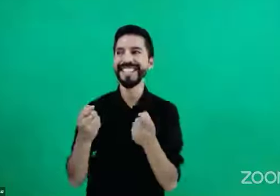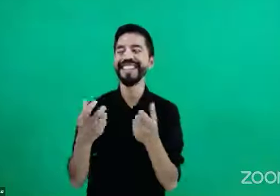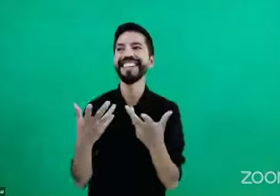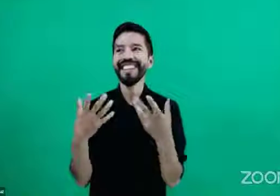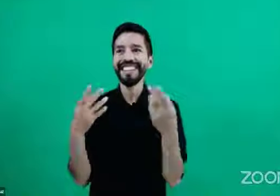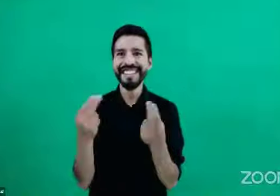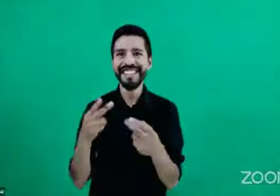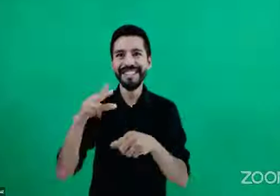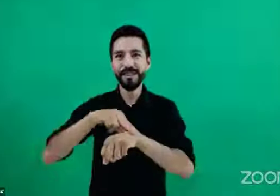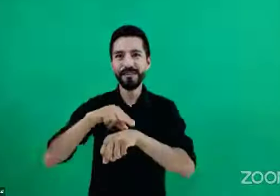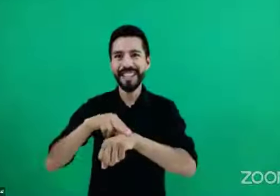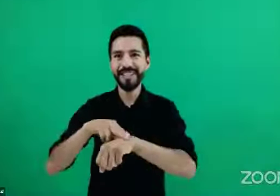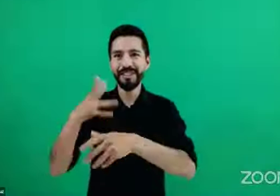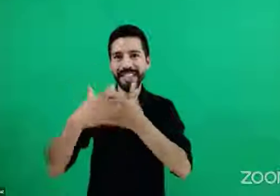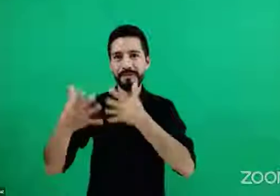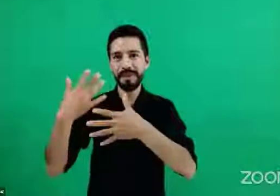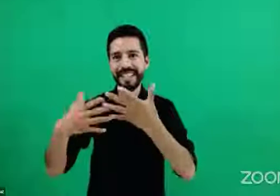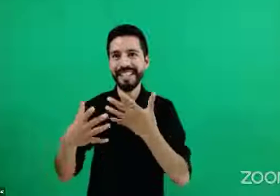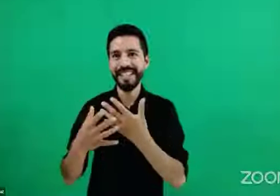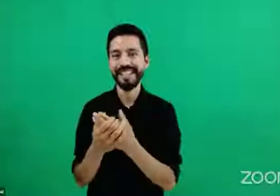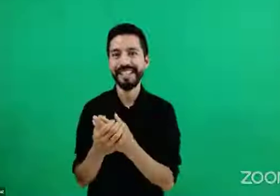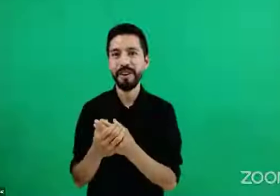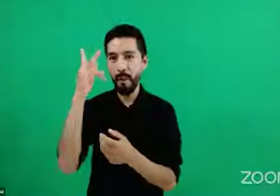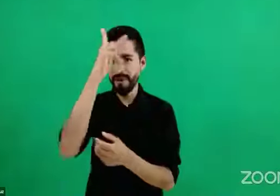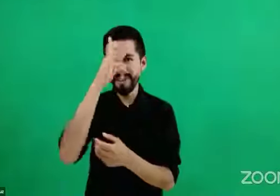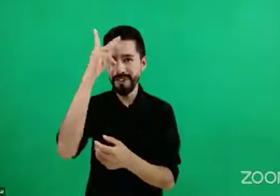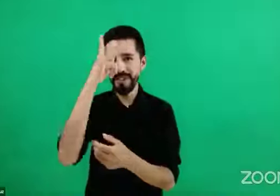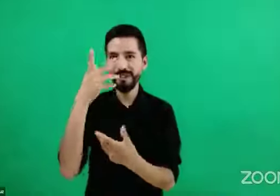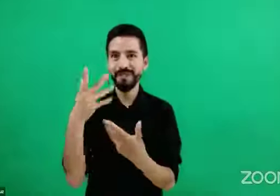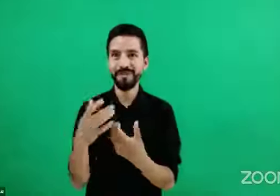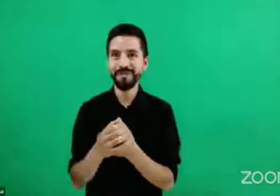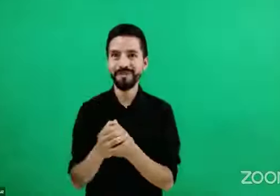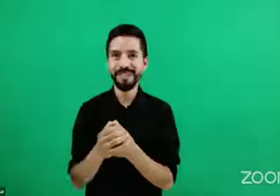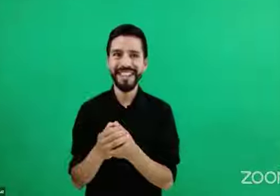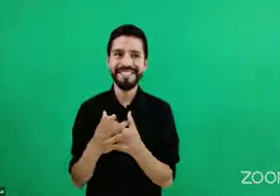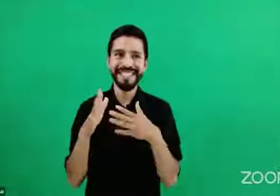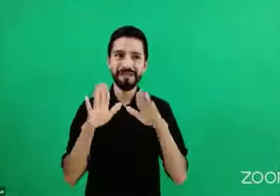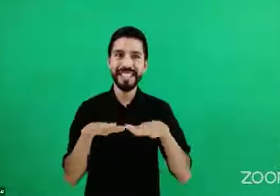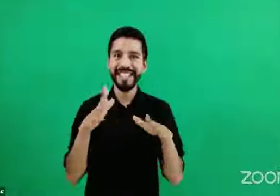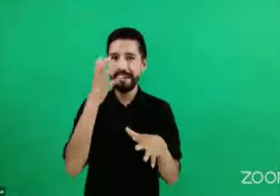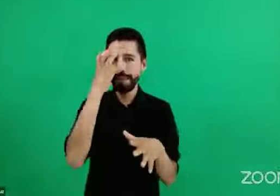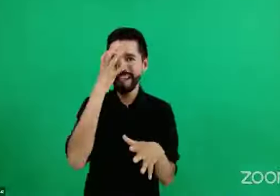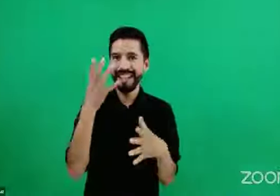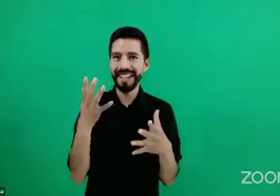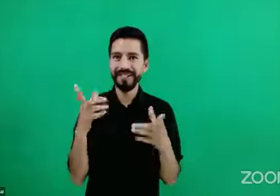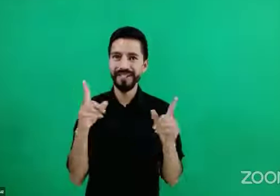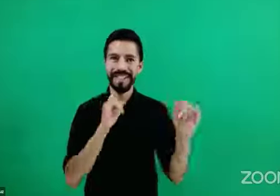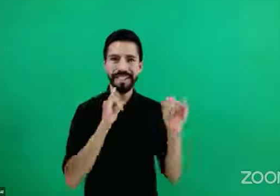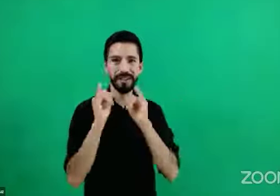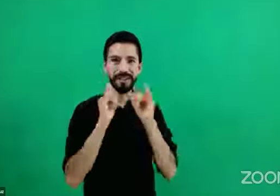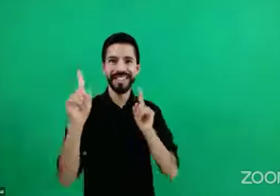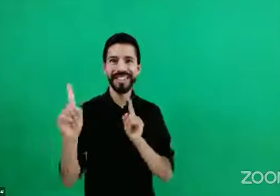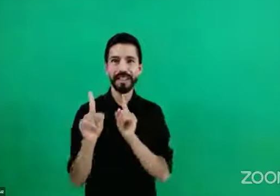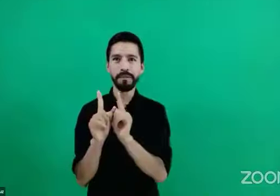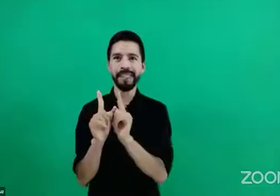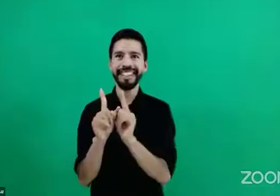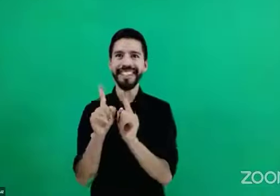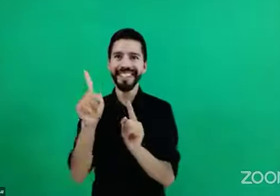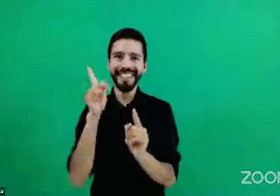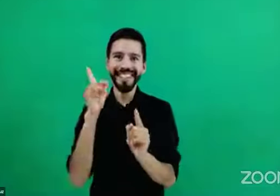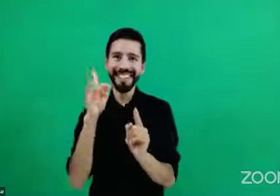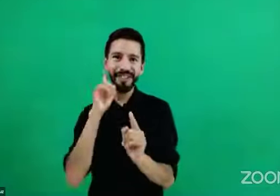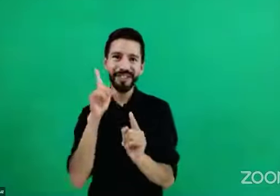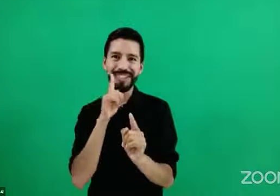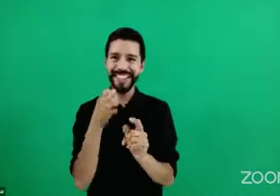y dicen, es que necesito un médico que sepa señas o un psicólogo, porque a veces pues sí da pena el hecho de ir con el